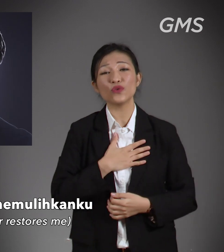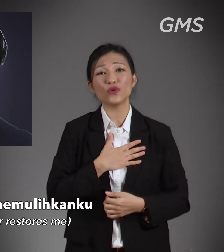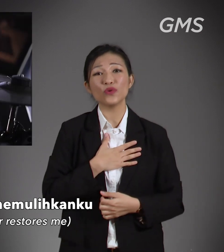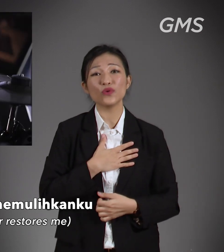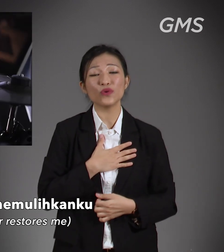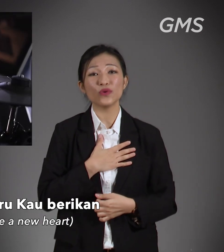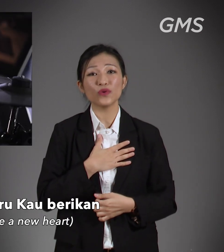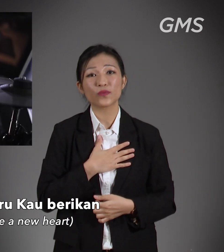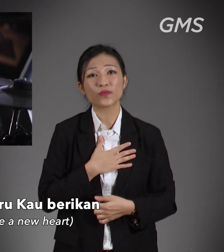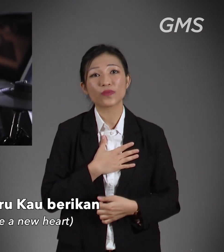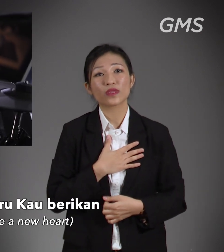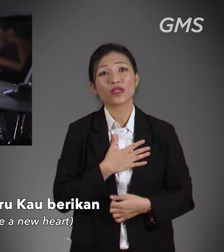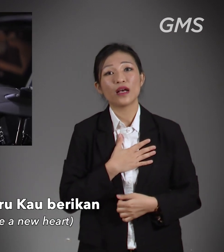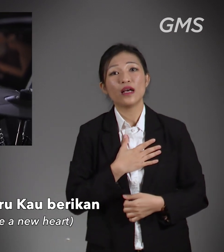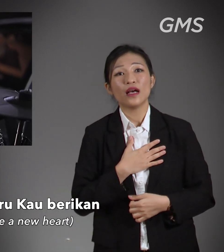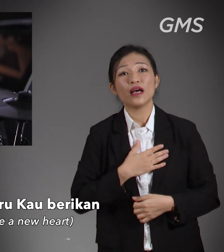memulihkanku.